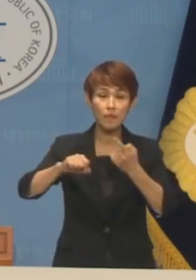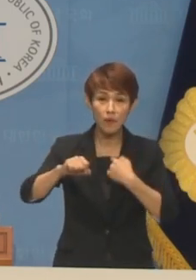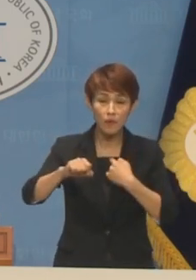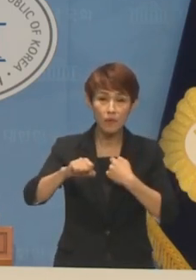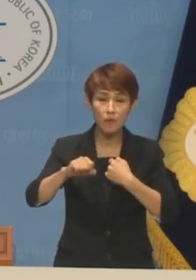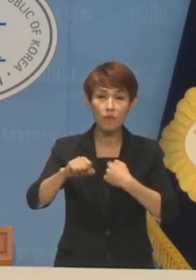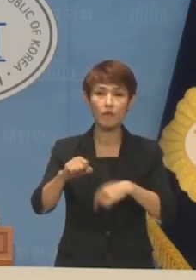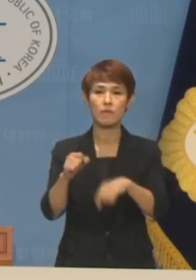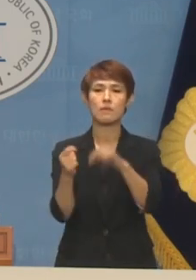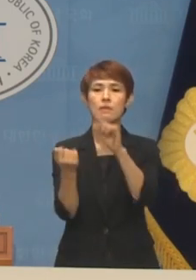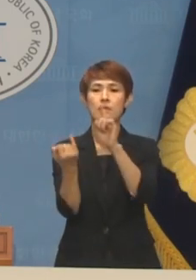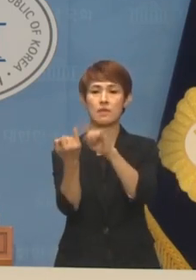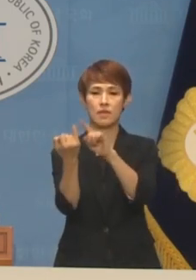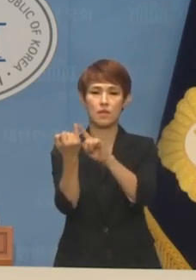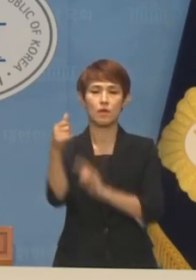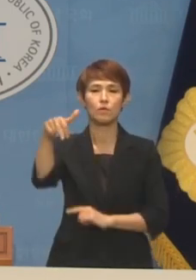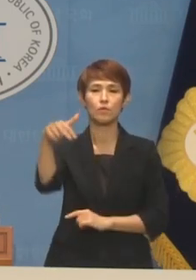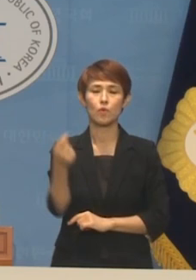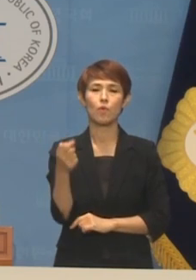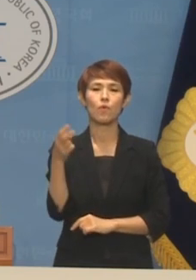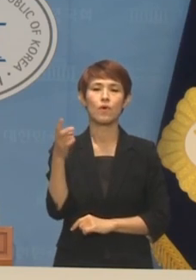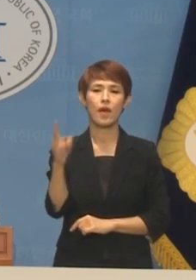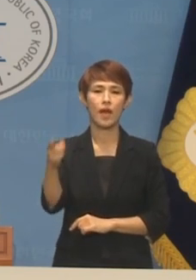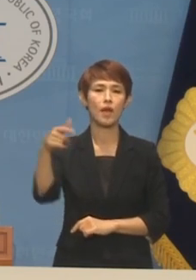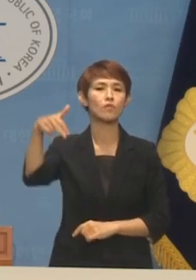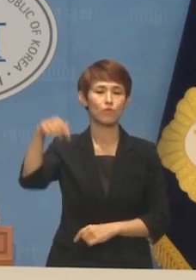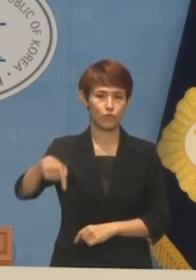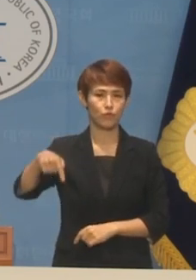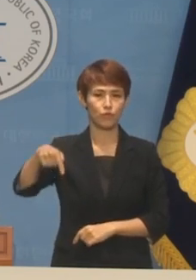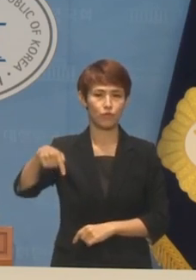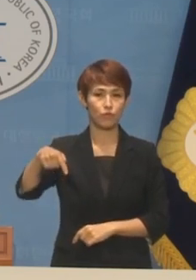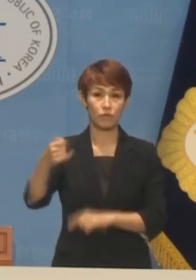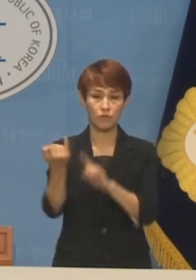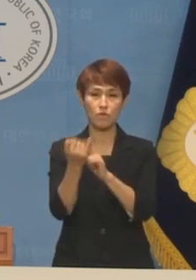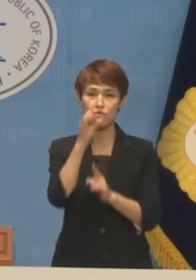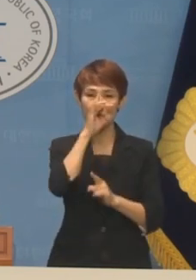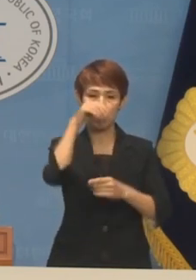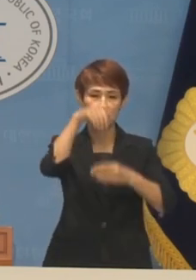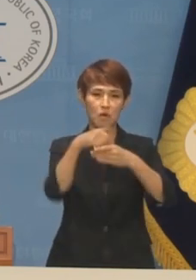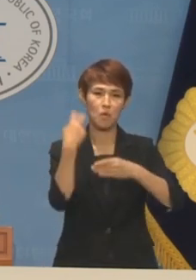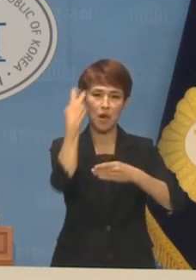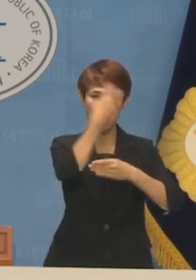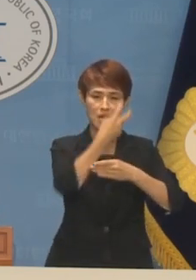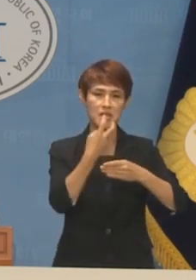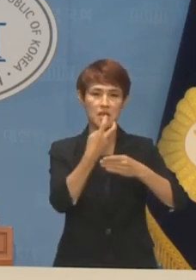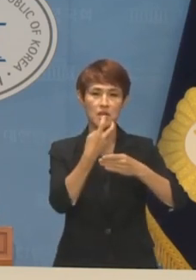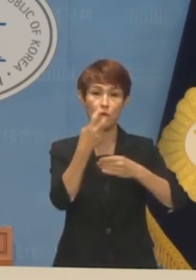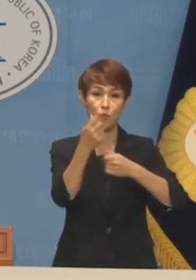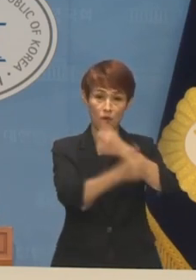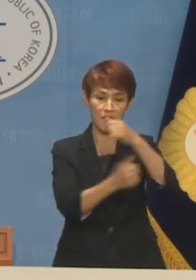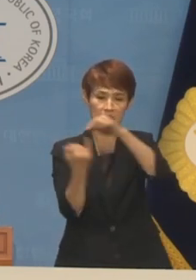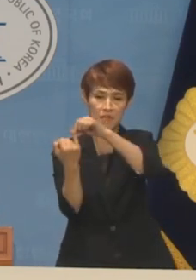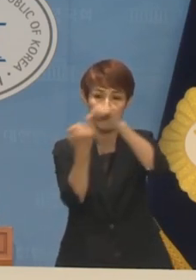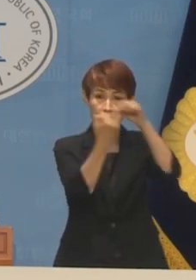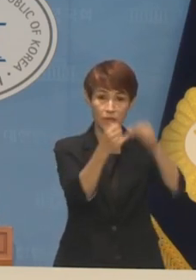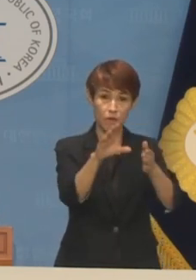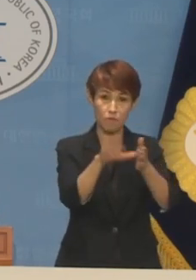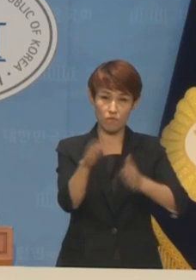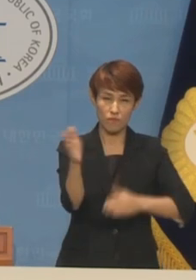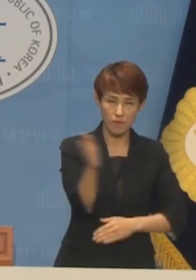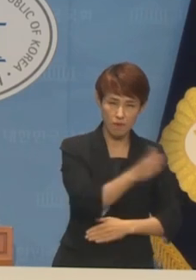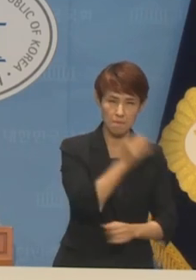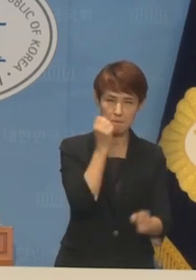선관위 상임위원 조혜주 씨를 6년간 중앙선거관리 임명할 때부터 예견된